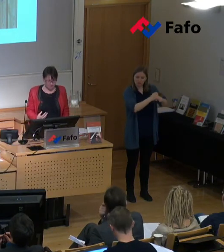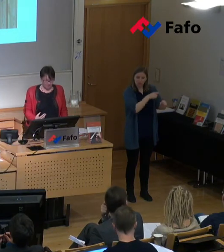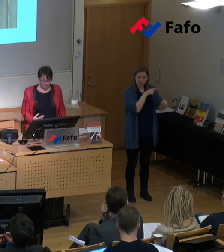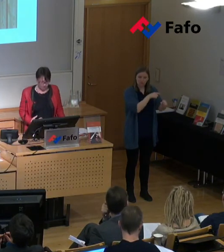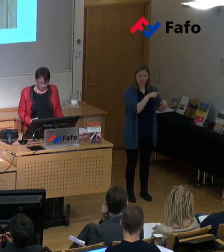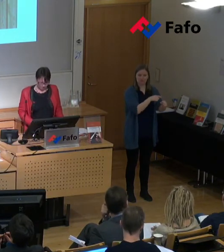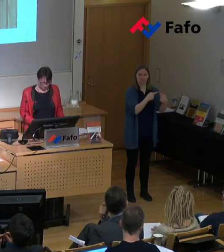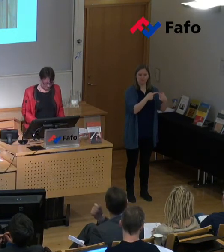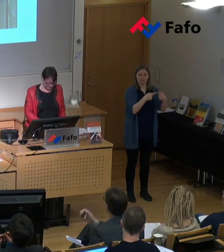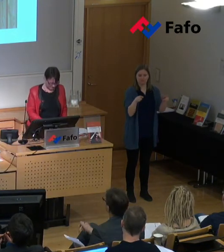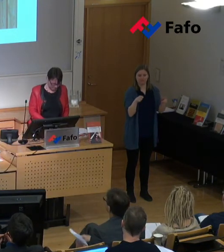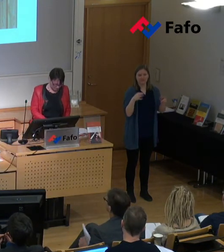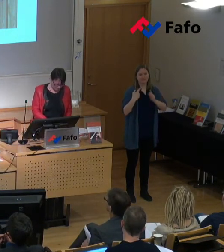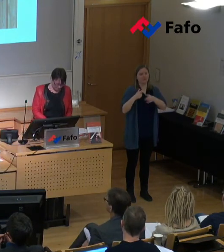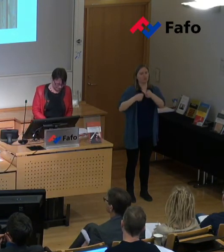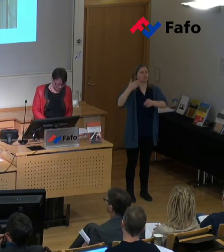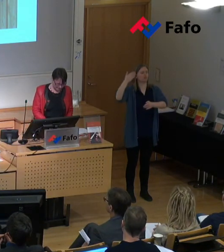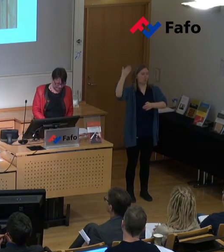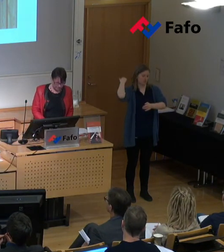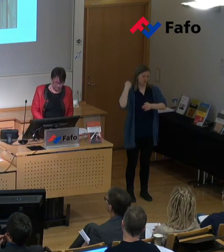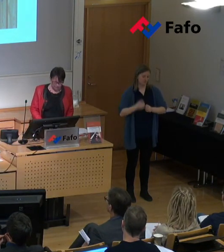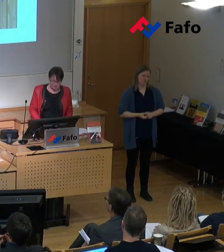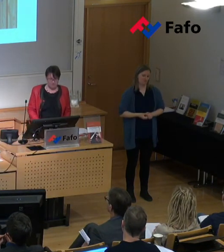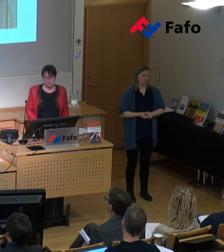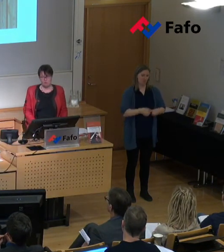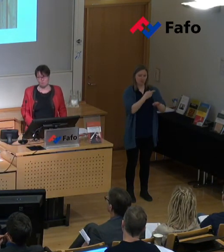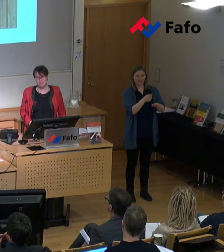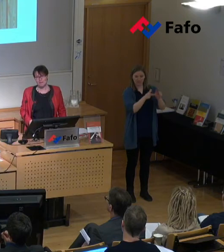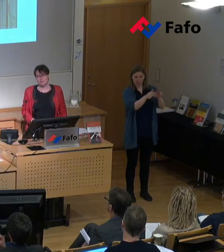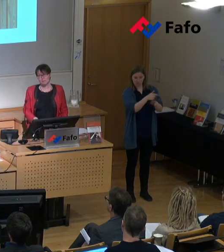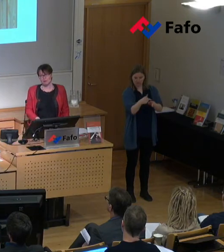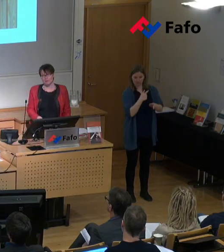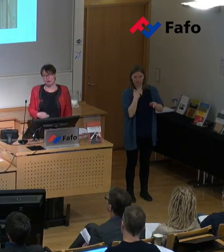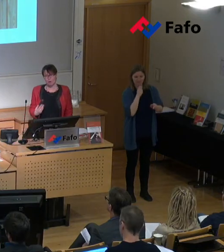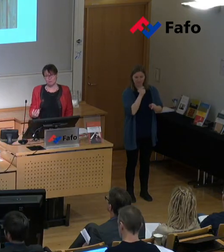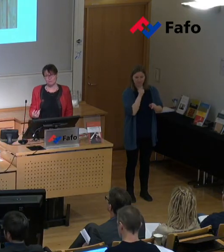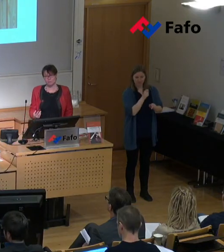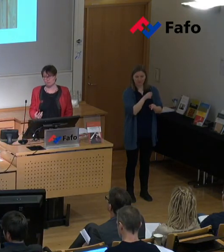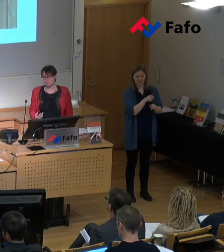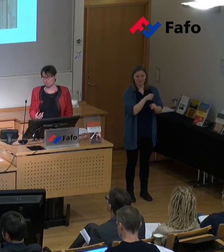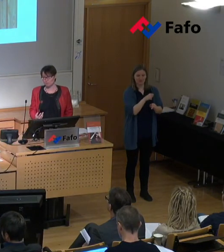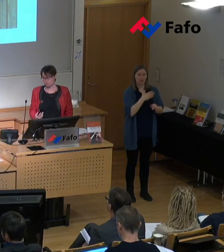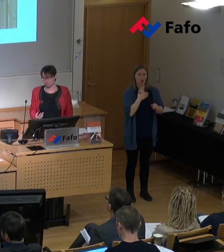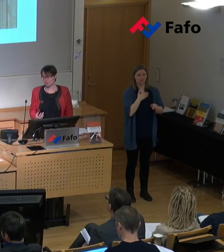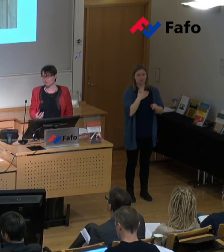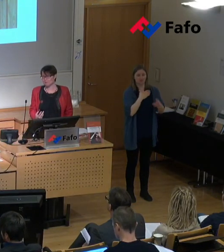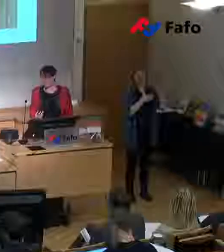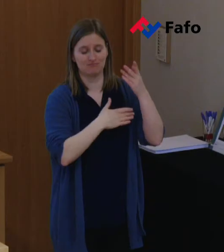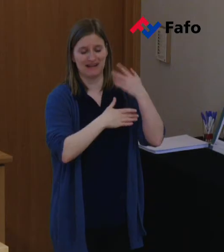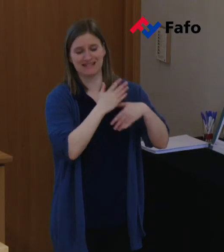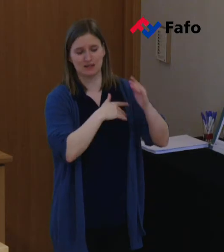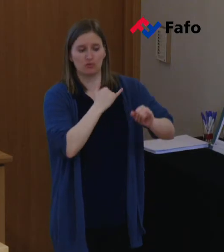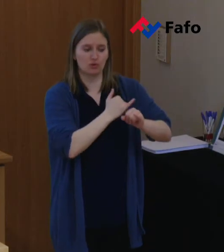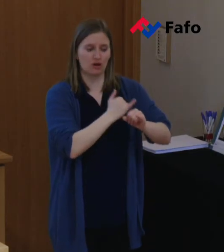enn det man har gjort tidligere. Og disse brukere som vi har snakket med, mange av de har jo historier om på en måte hvordan de har